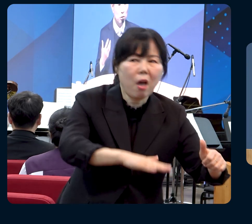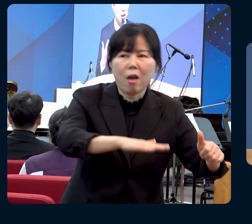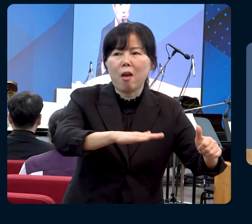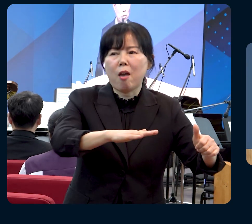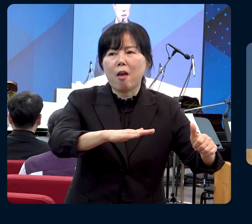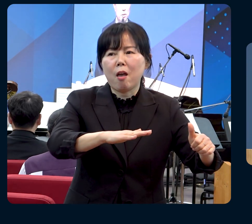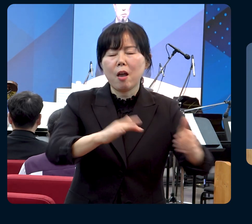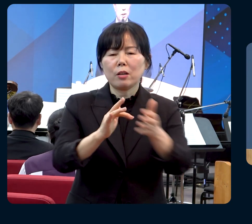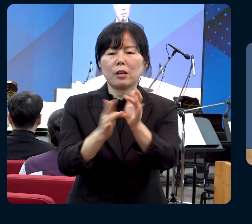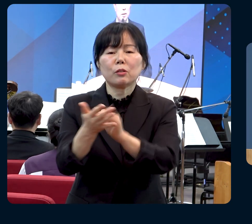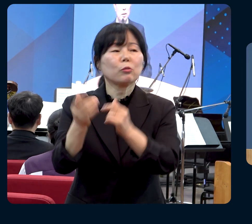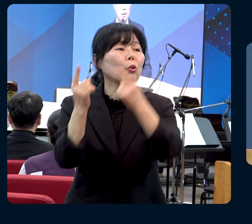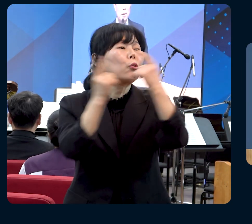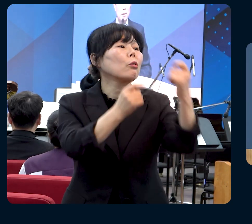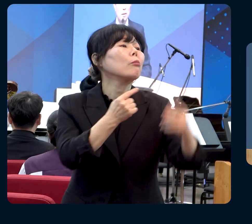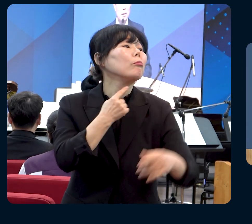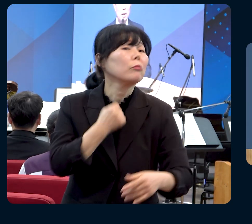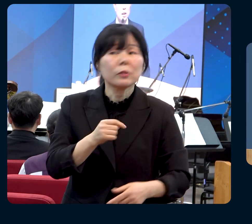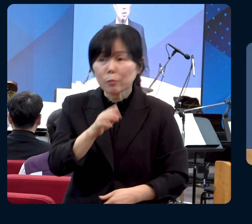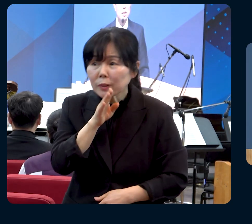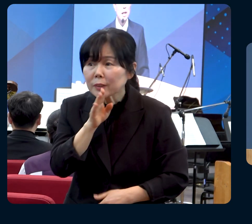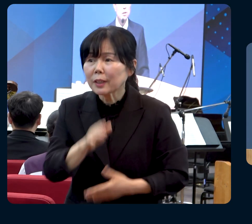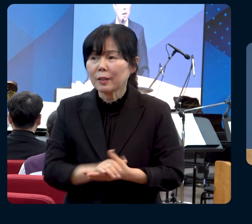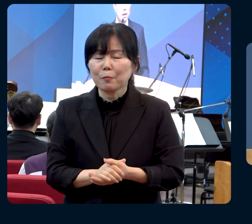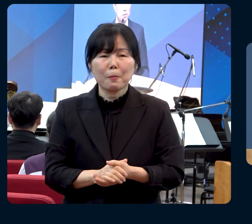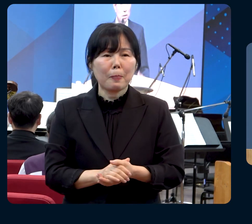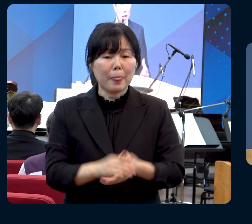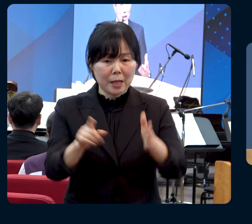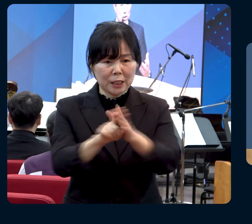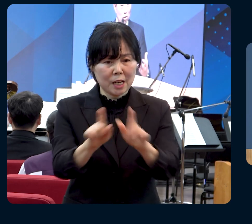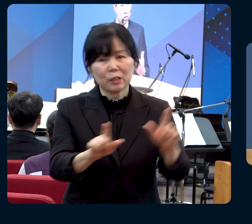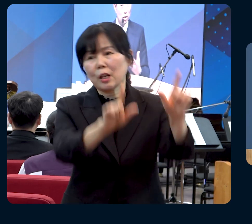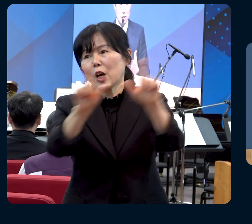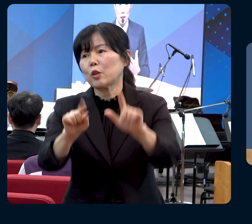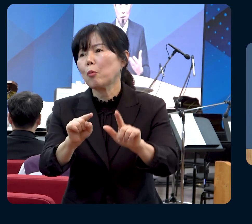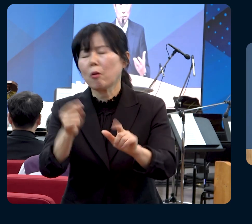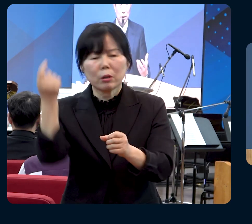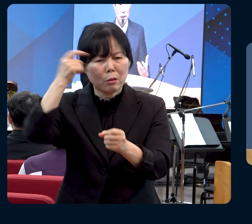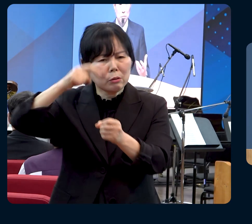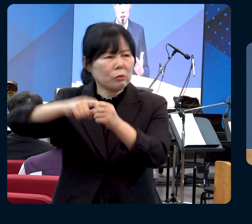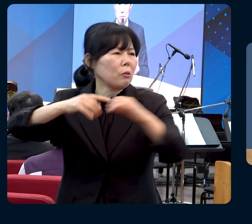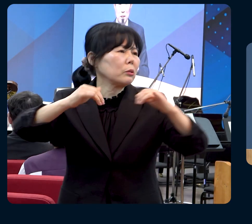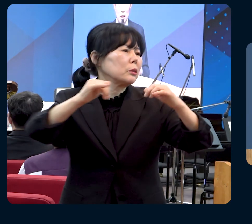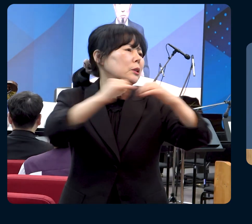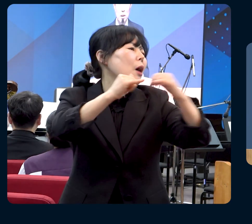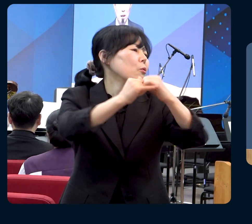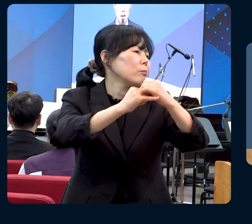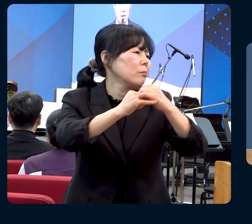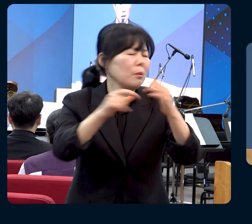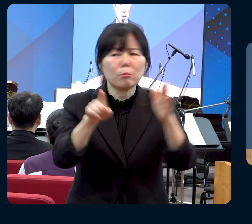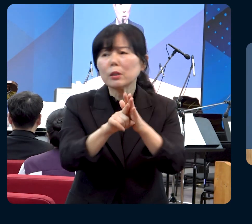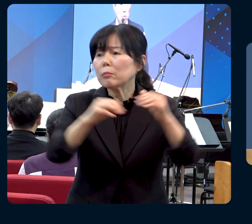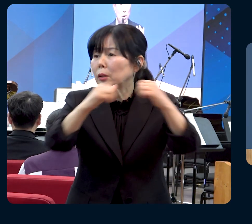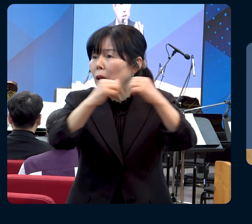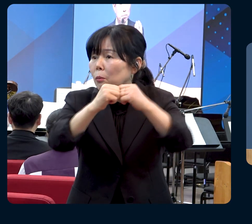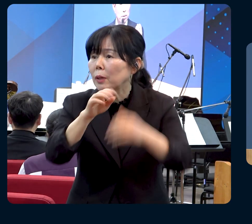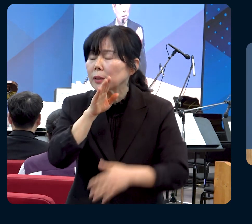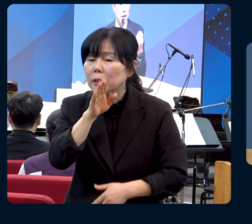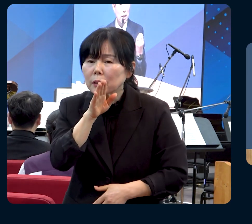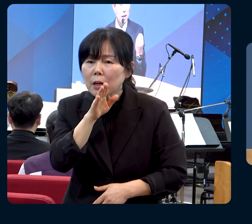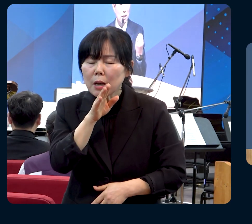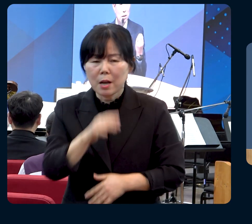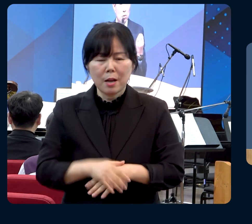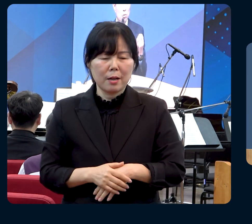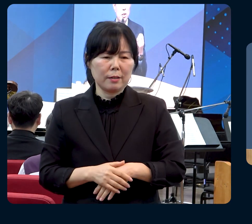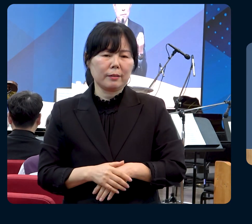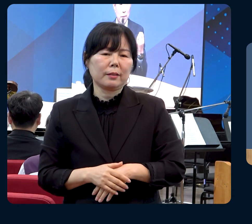예수님에게도 그렇게 유혹했습니다. 그래서 신앙생활은 영적인 싸움인데, 믿음의 싸움인데